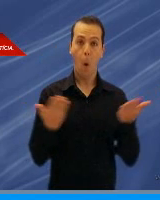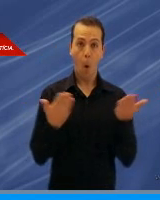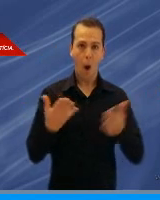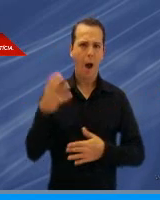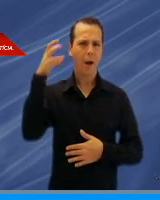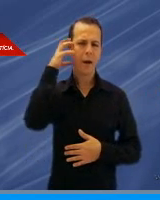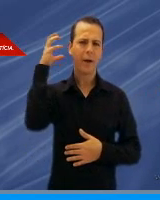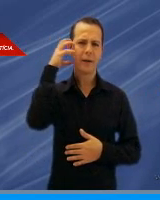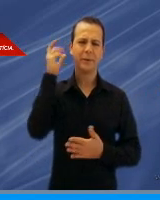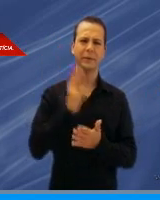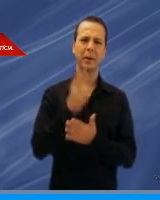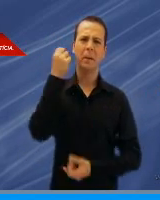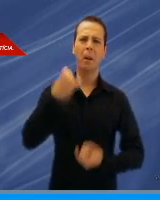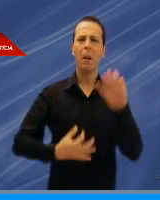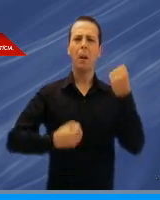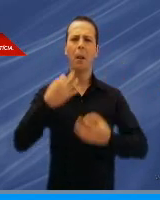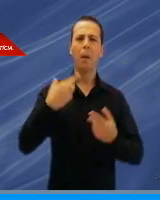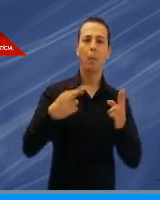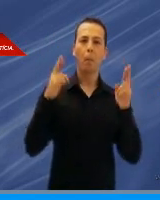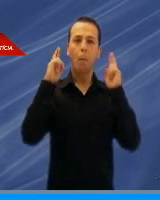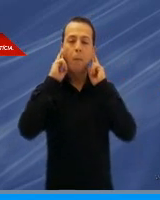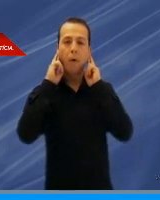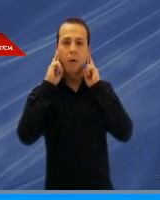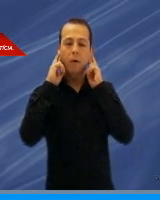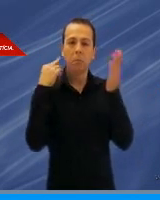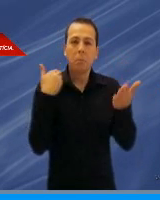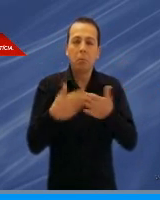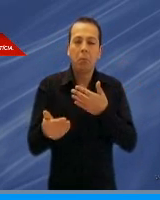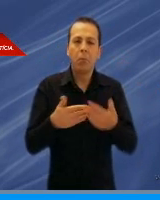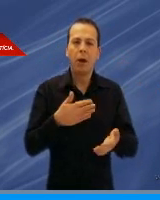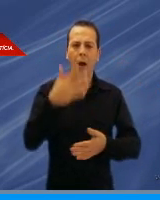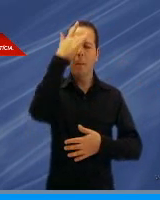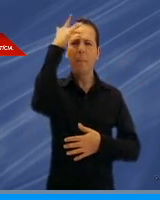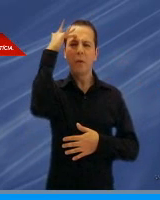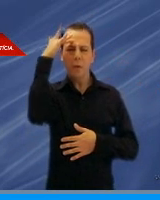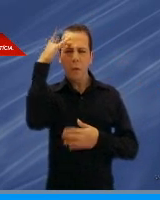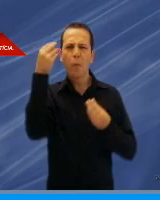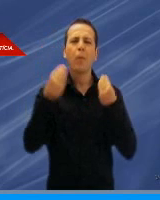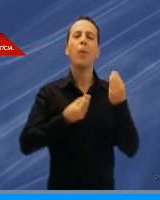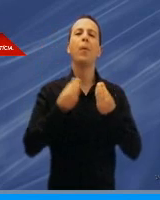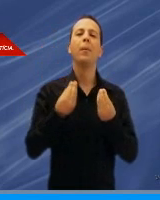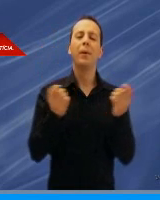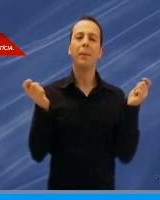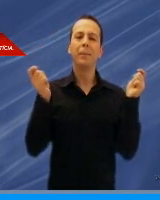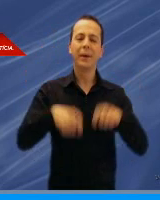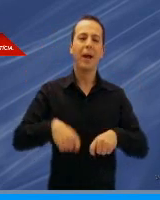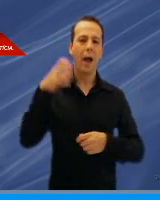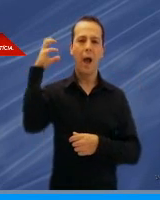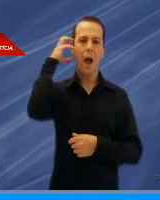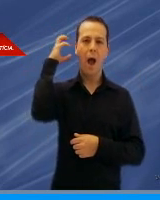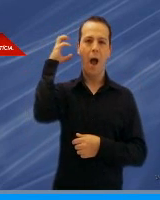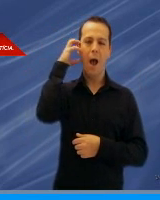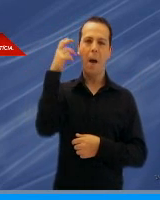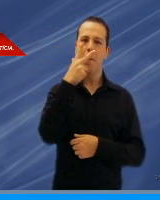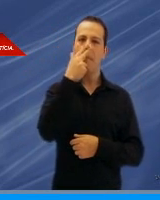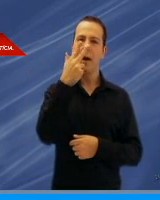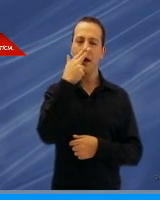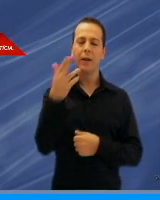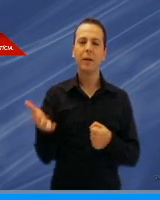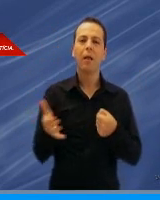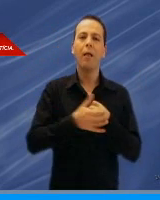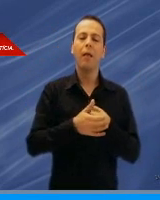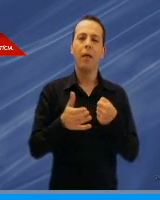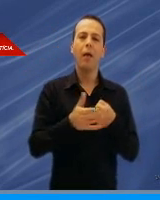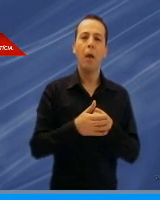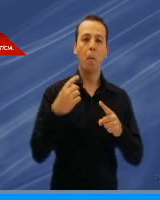hoje, de forma geral, por razões óbvias, inclusive, tem sido uma mídia muito pouco consumida